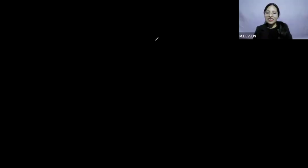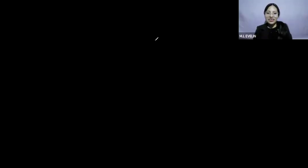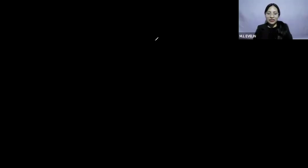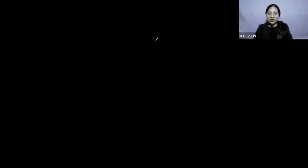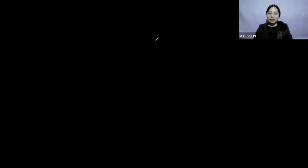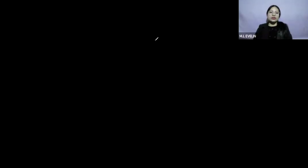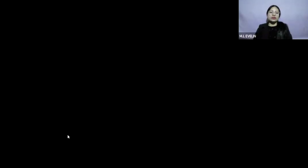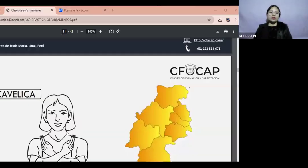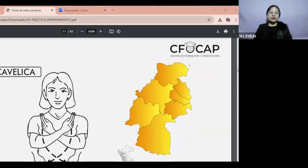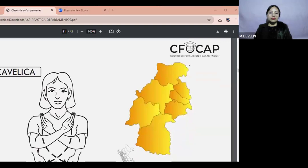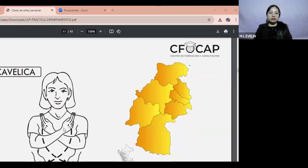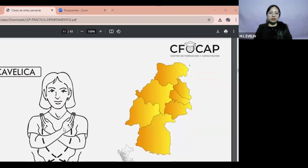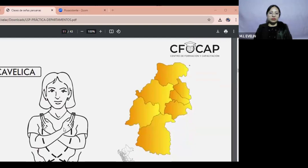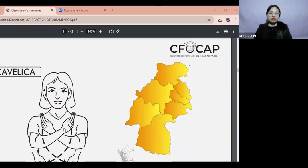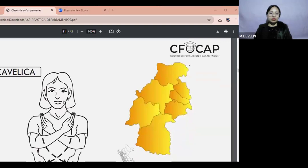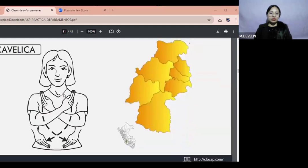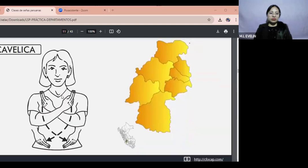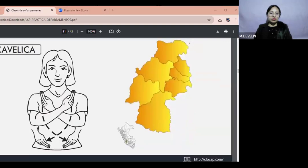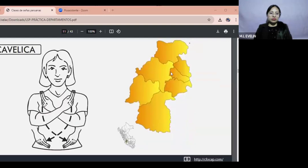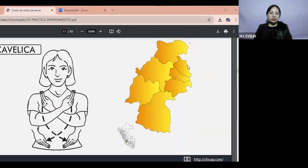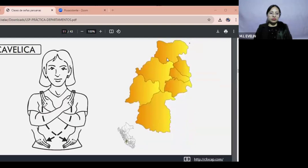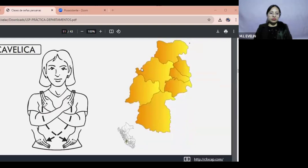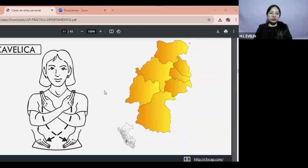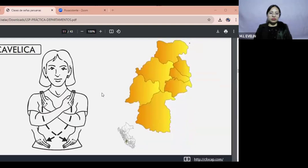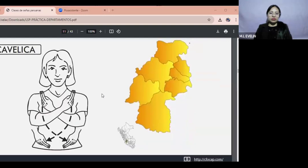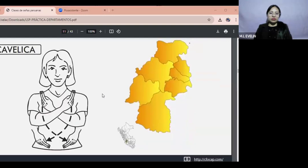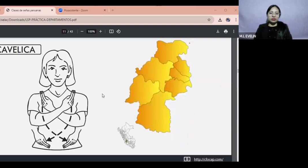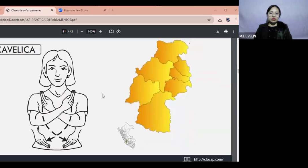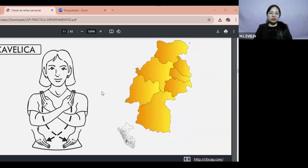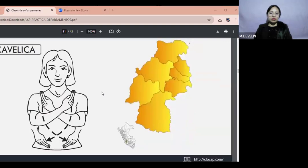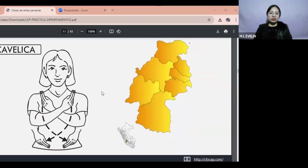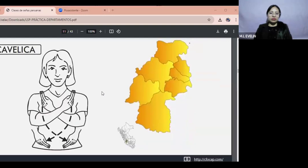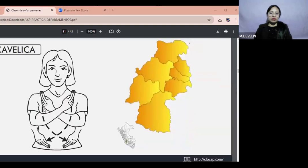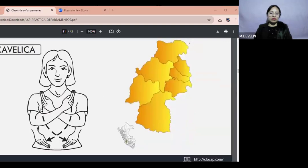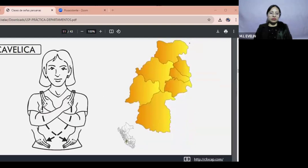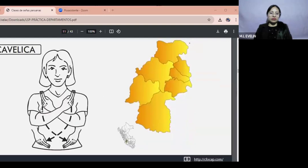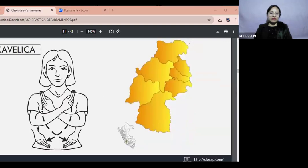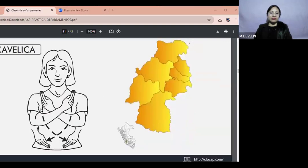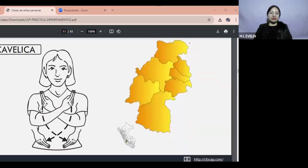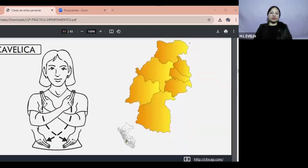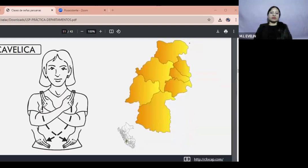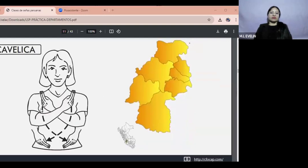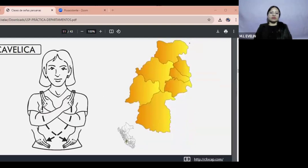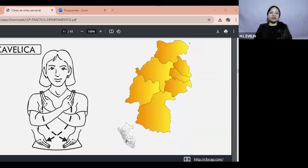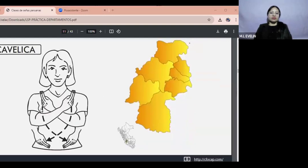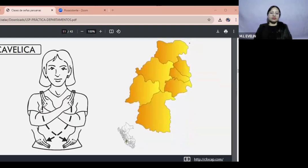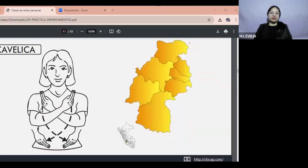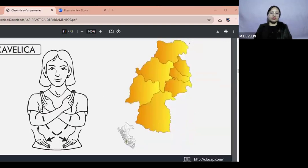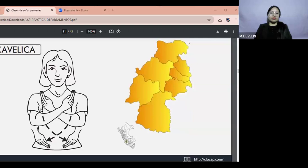siguiente departamento huancavelica Ahí está cosa